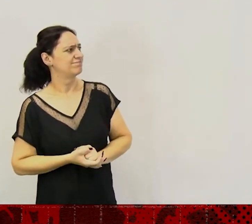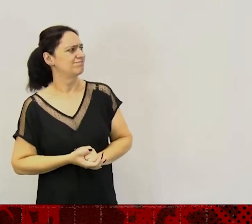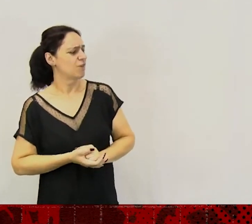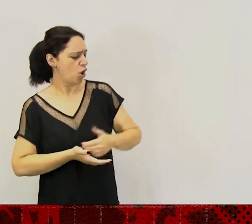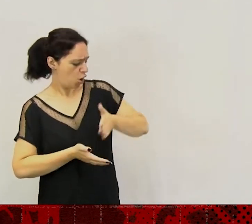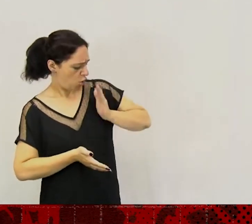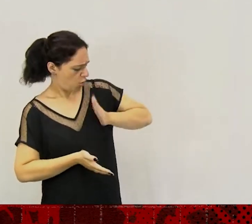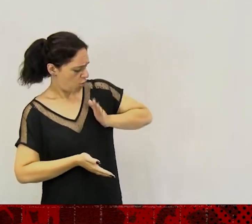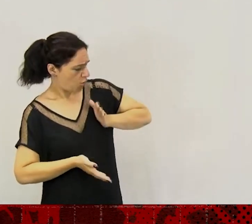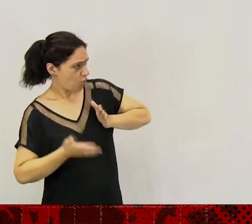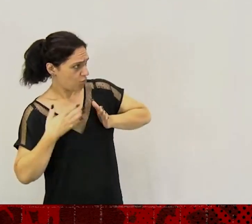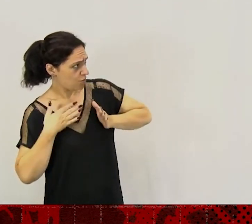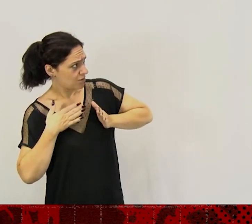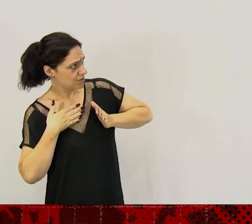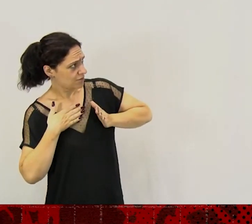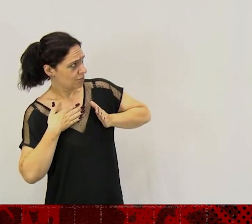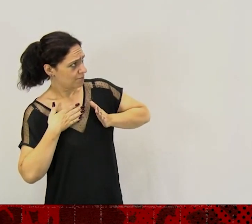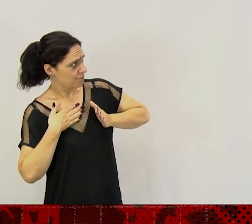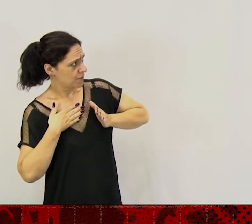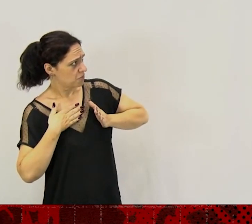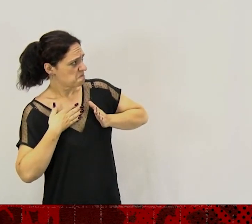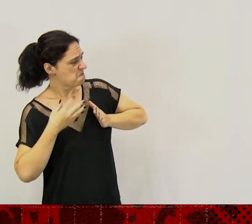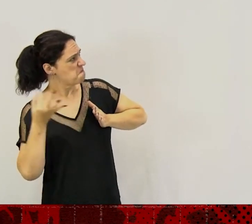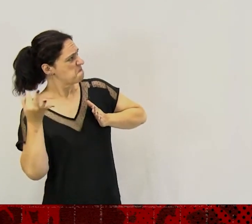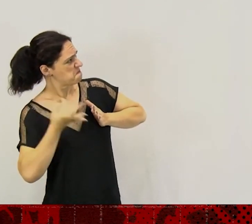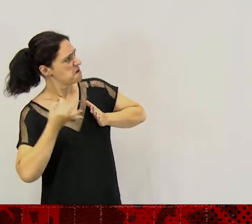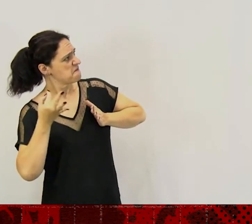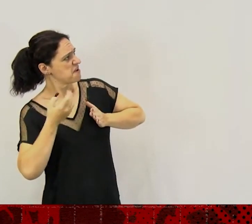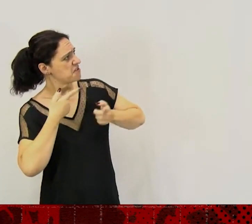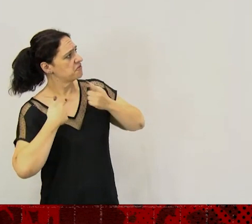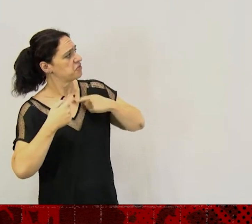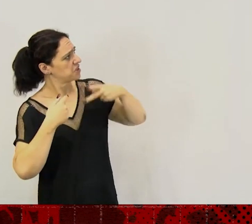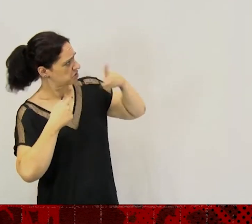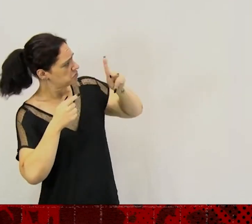o meu coração está do seu jeito?